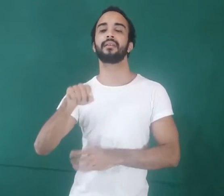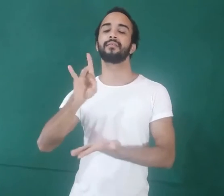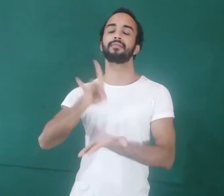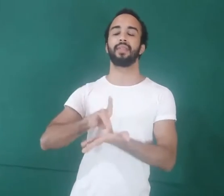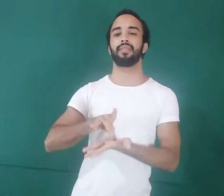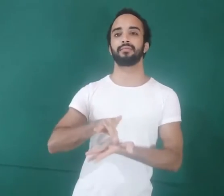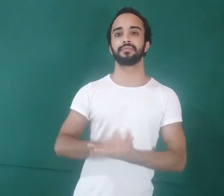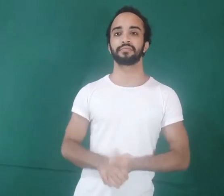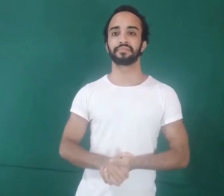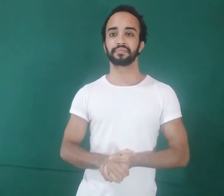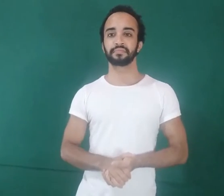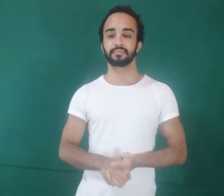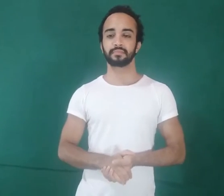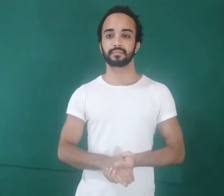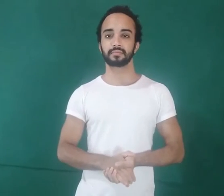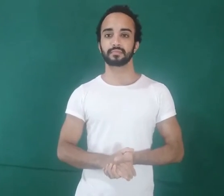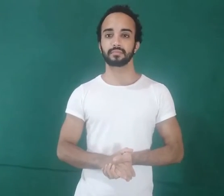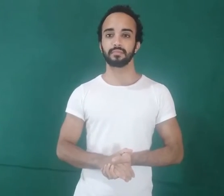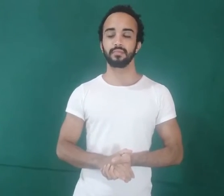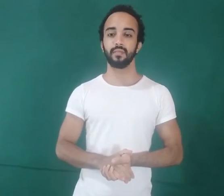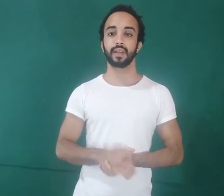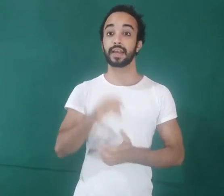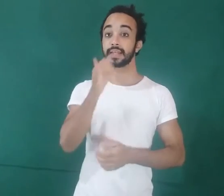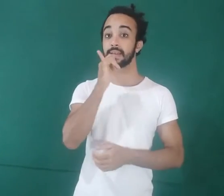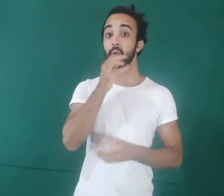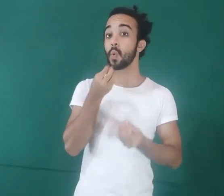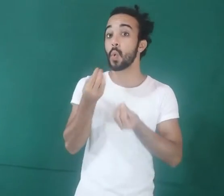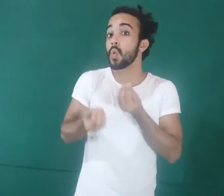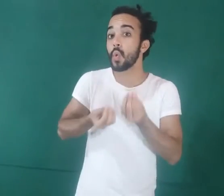real. Como é, por exemplo, que a gente consegue